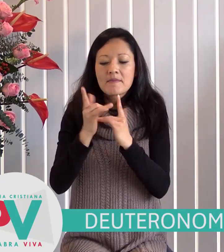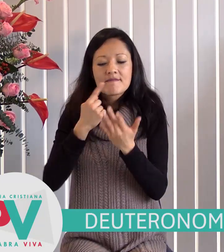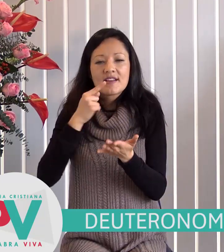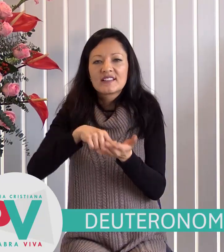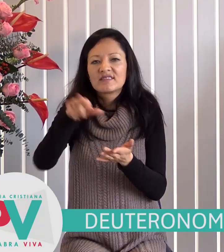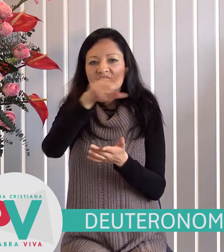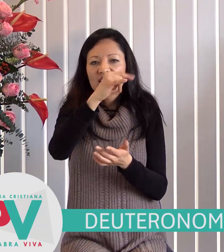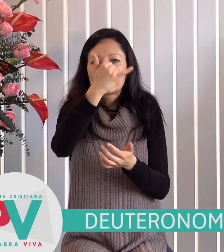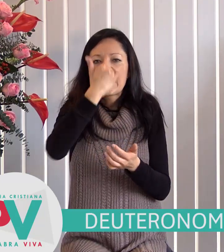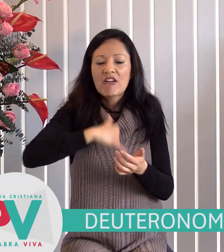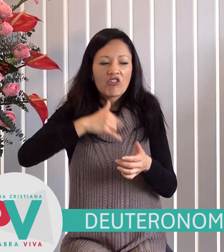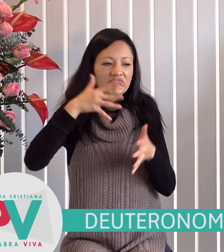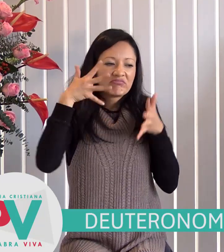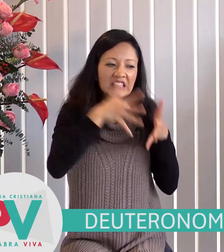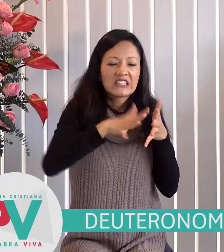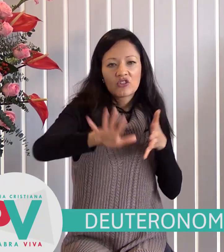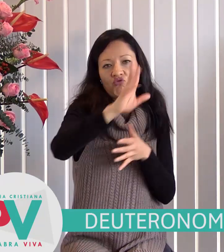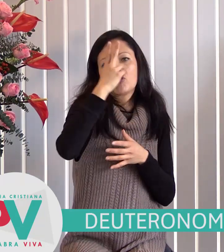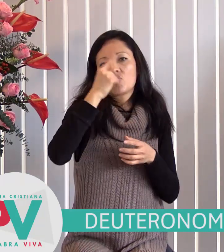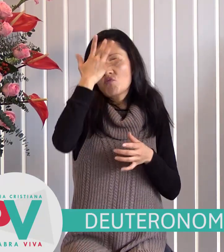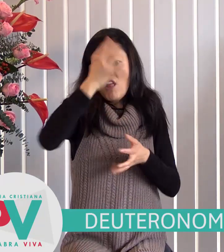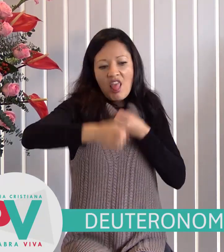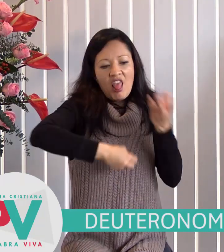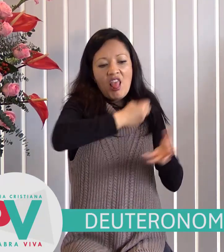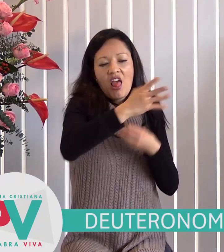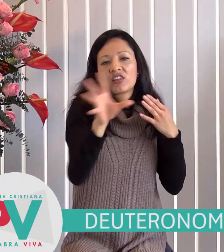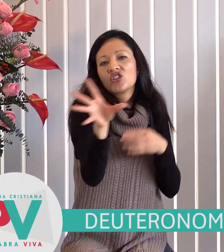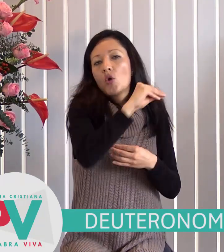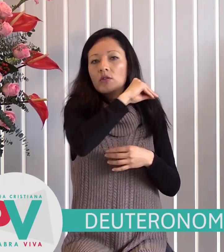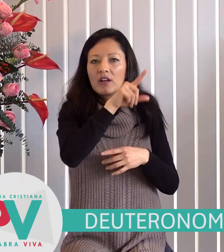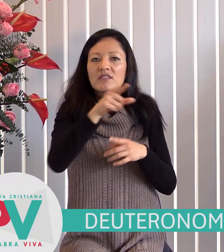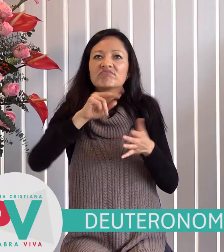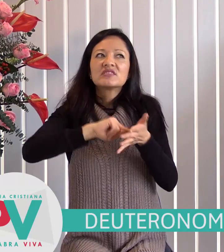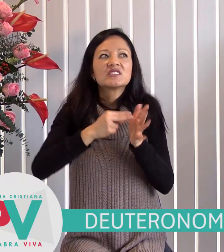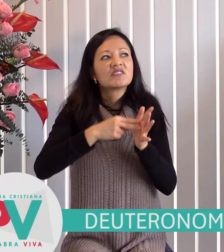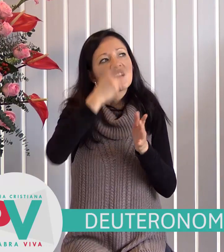criando como bastardos. Esa palabra es muy dura.